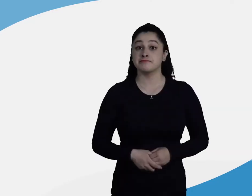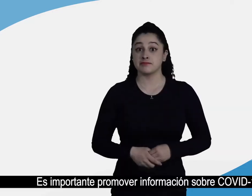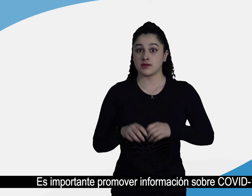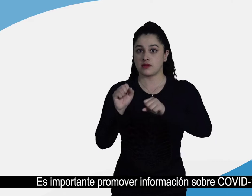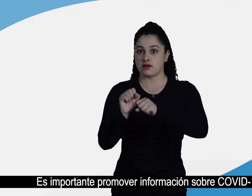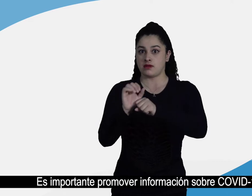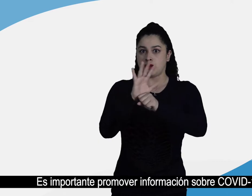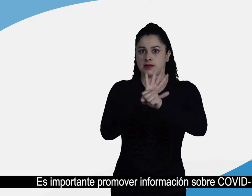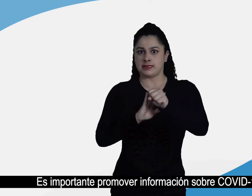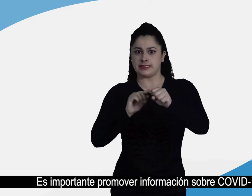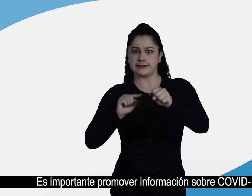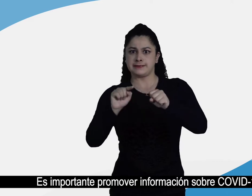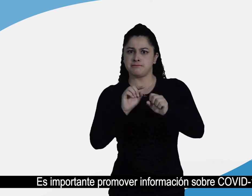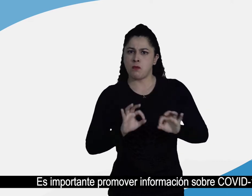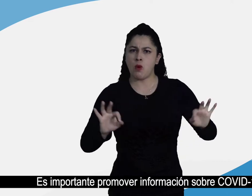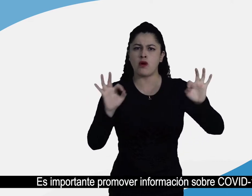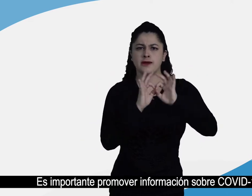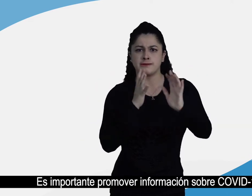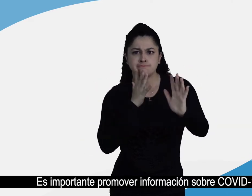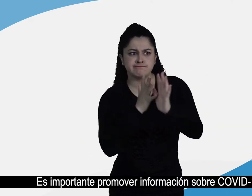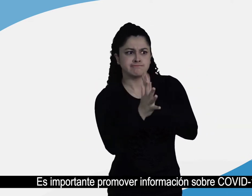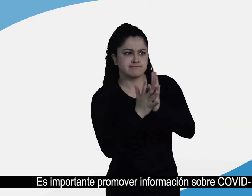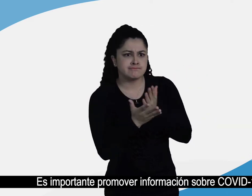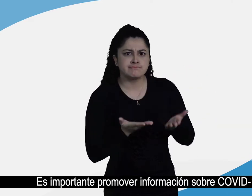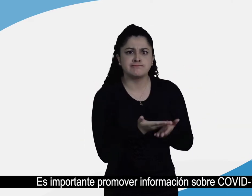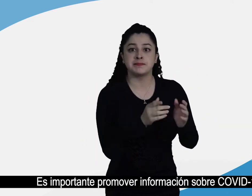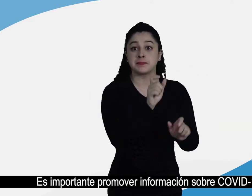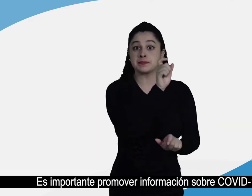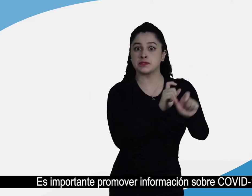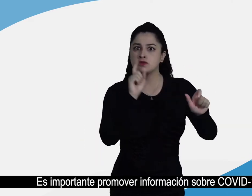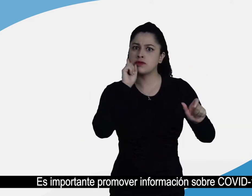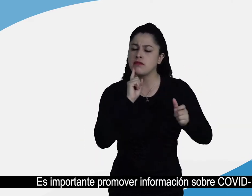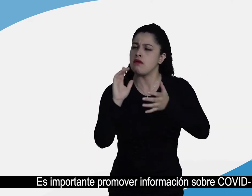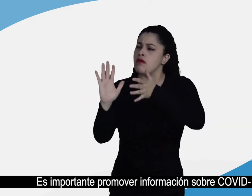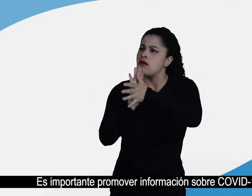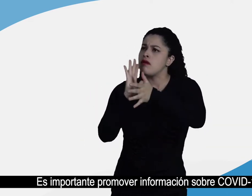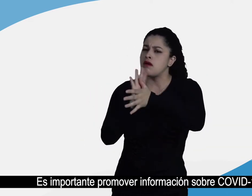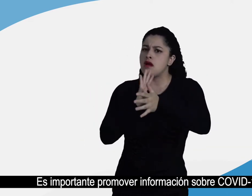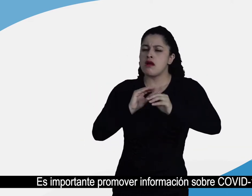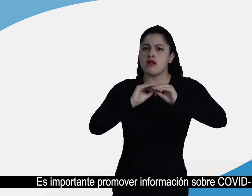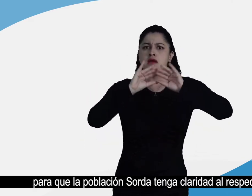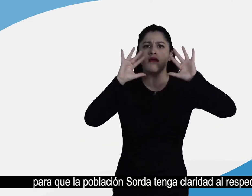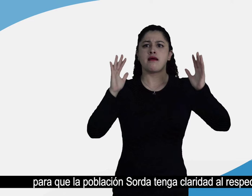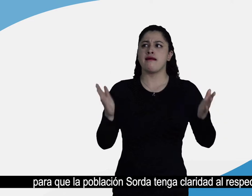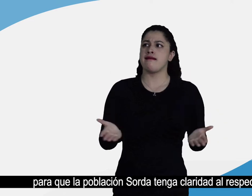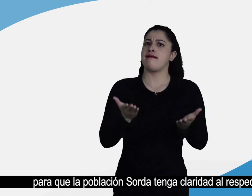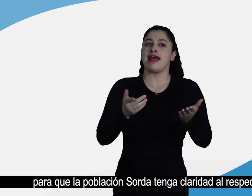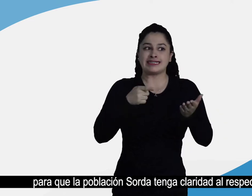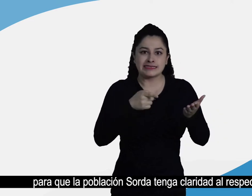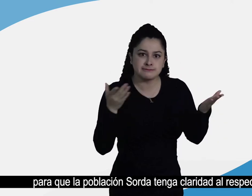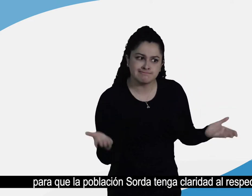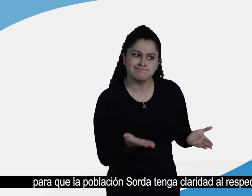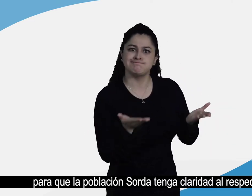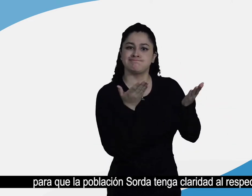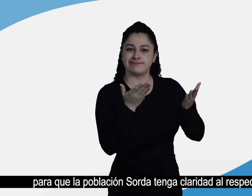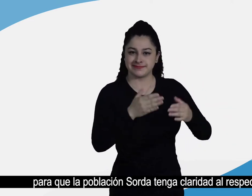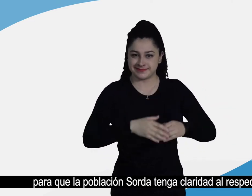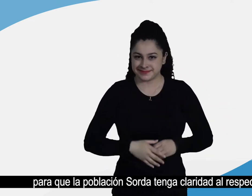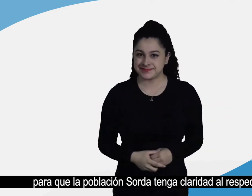Es importante promover información sobre COVID-19 para que la población sorda tenga